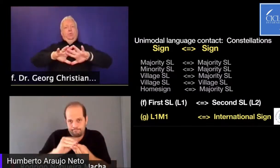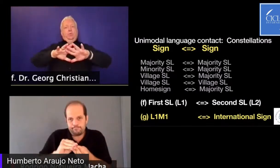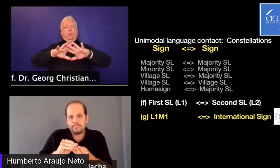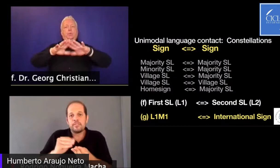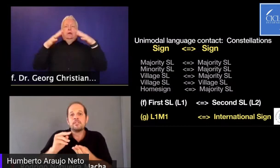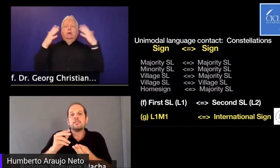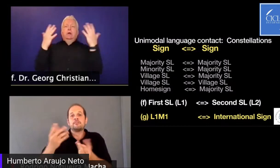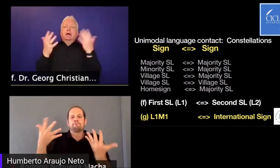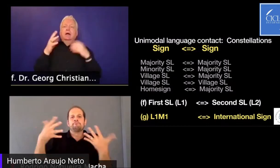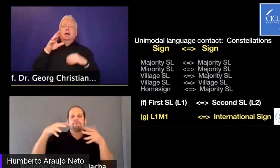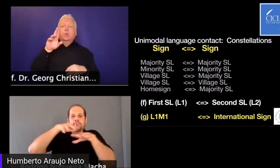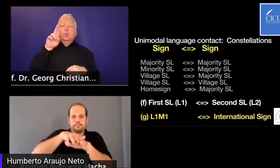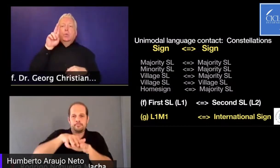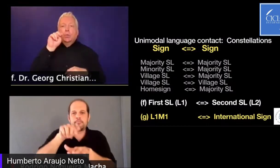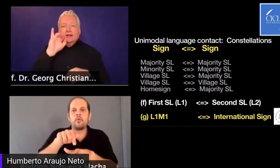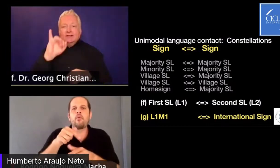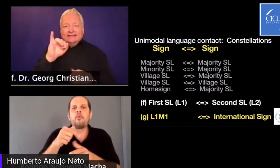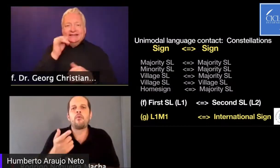sinais internacional.